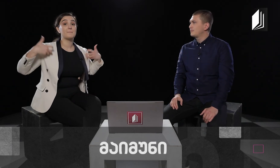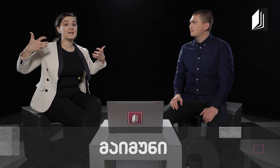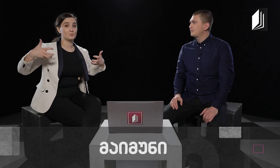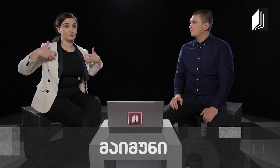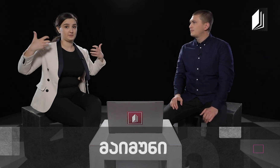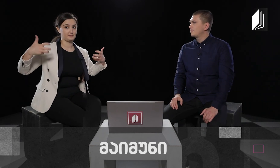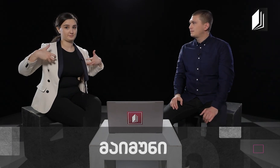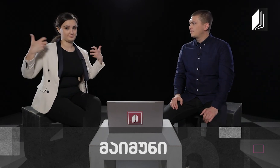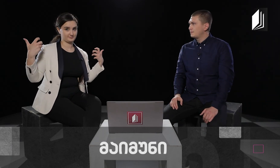მაიმუნი.